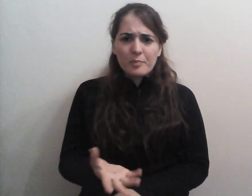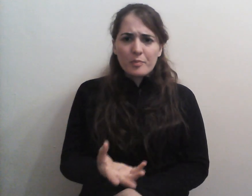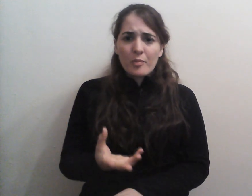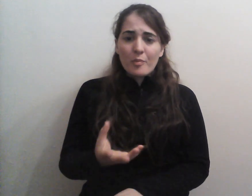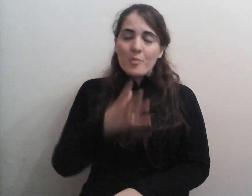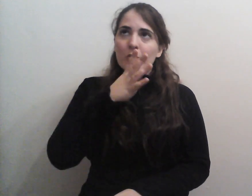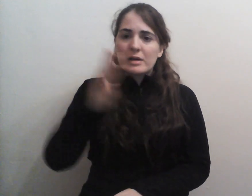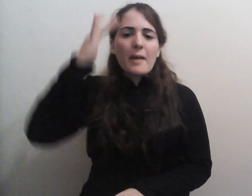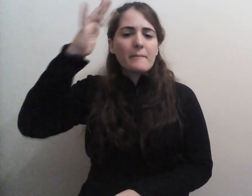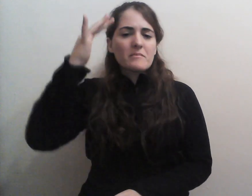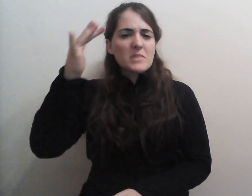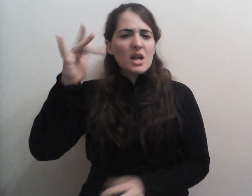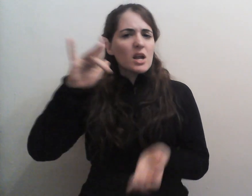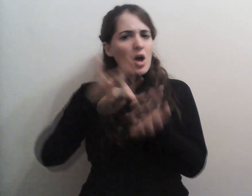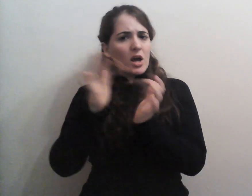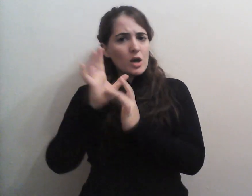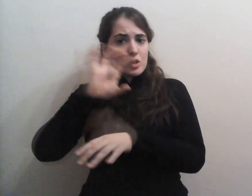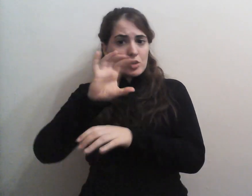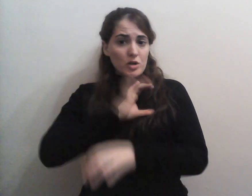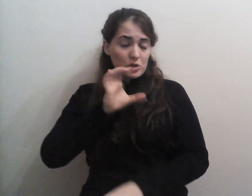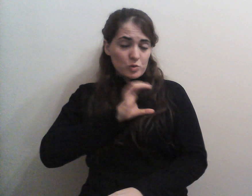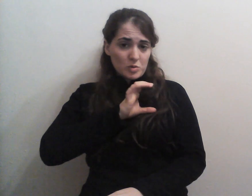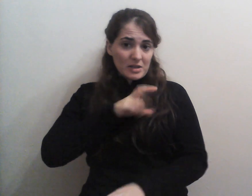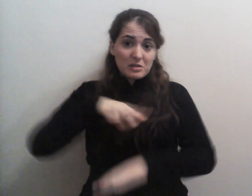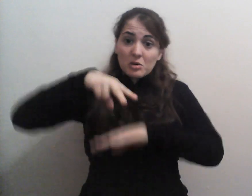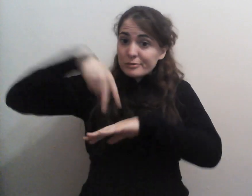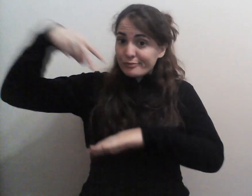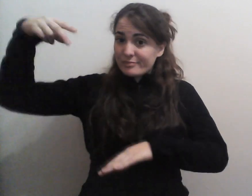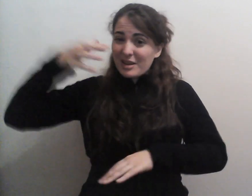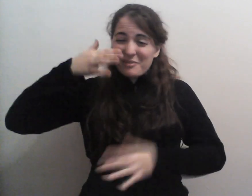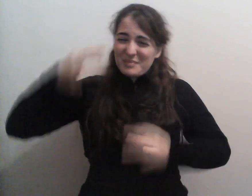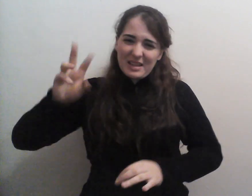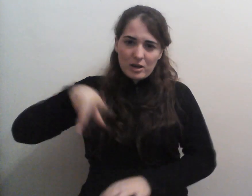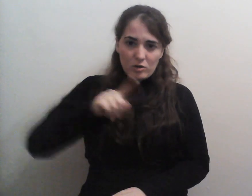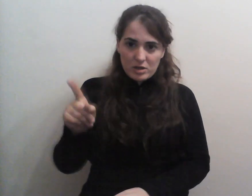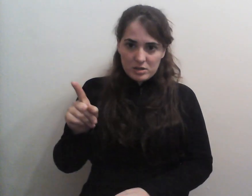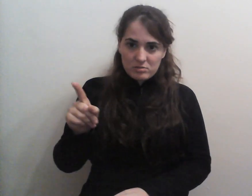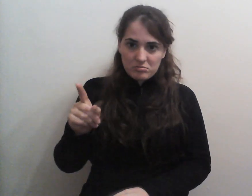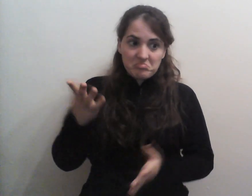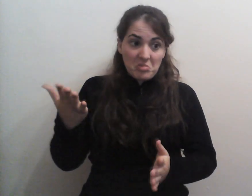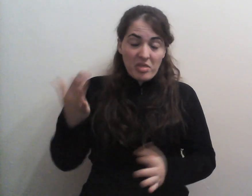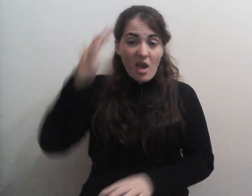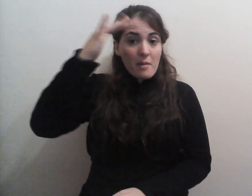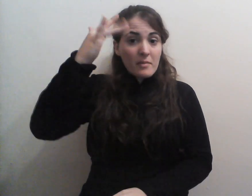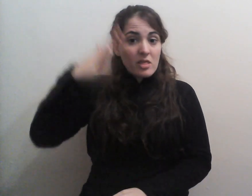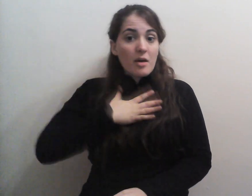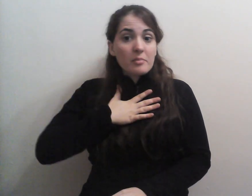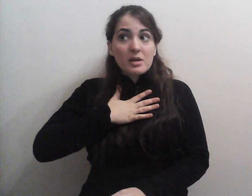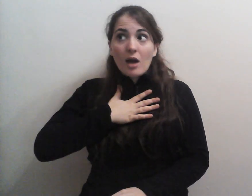ninguna. Porque toda nuestra esperanza estaría basada en esta vida. Mi esperanza de esta vida, ¿qué sería sin Cristo? Pues eso, conseguir una